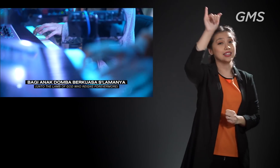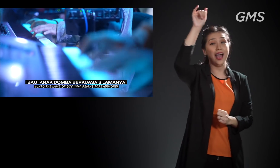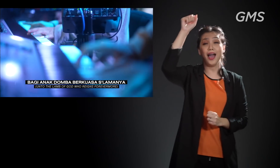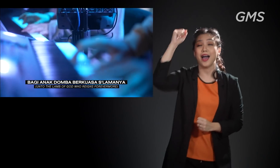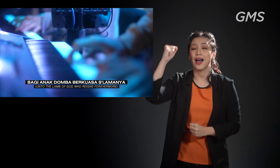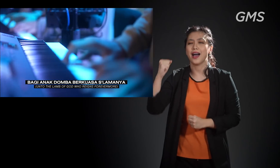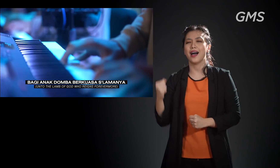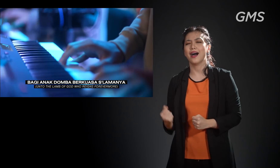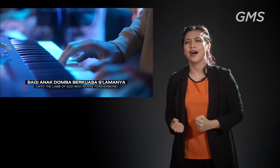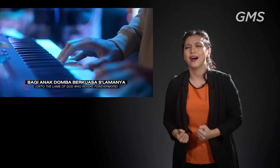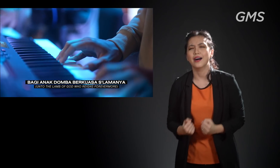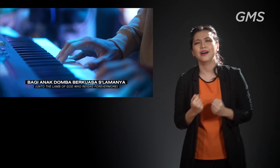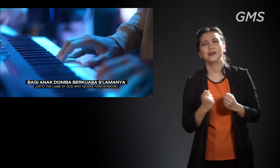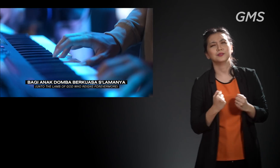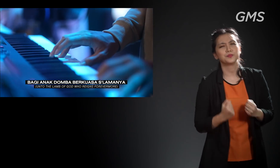selamanya.